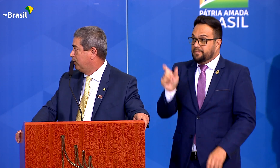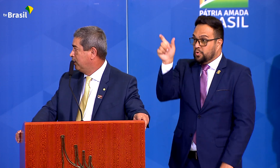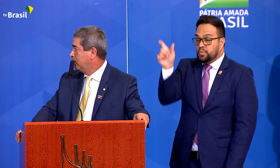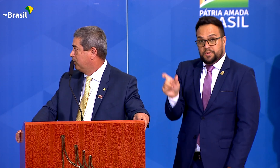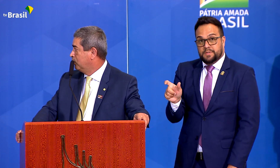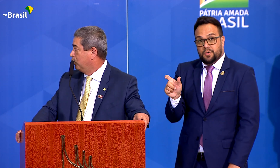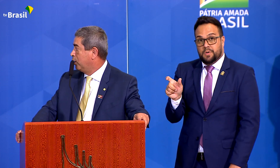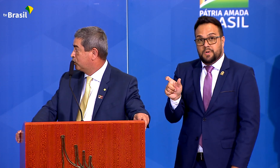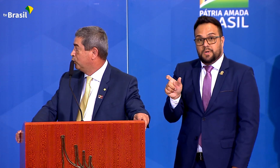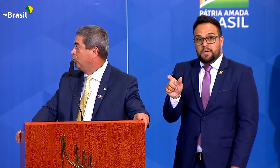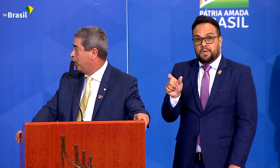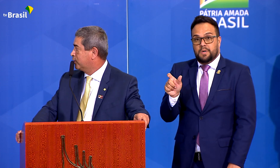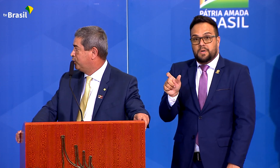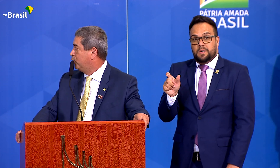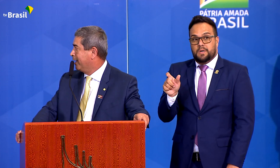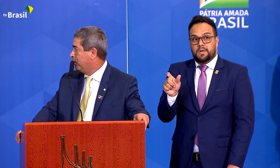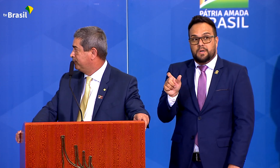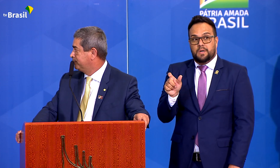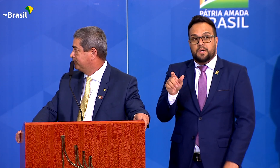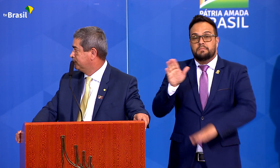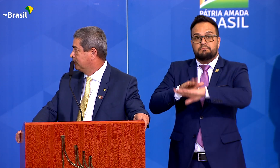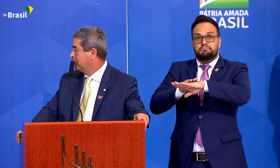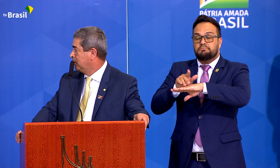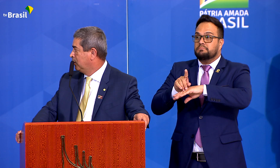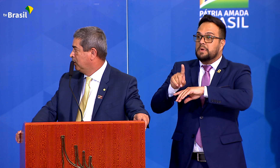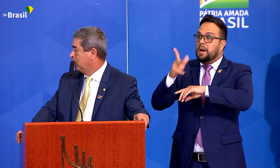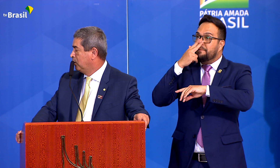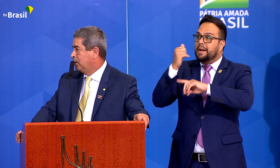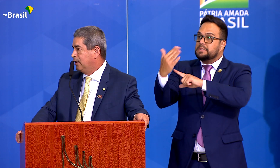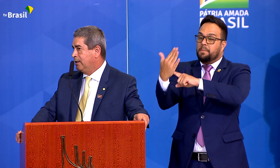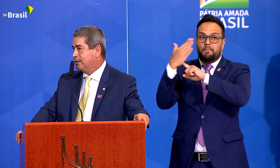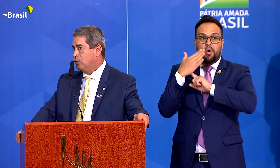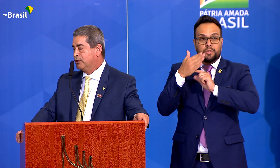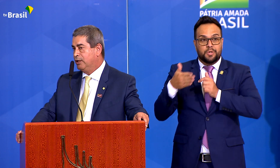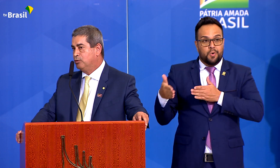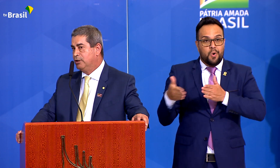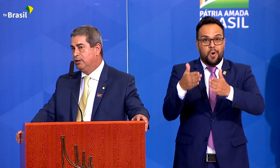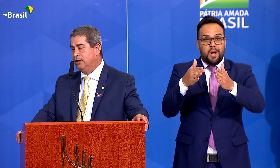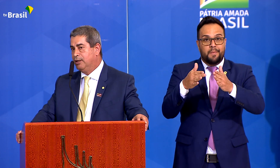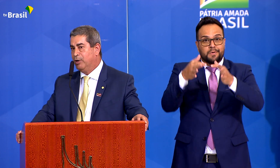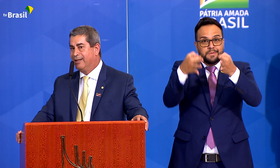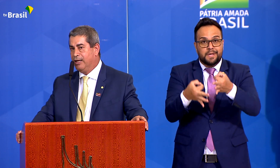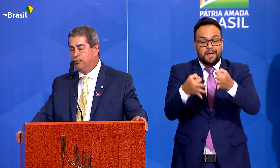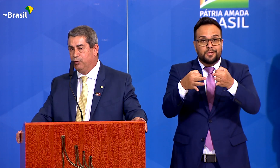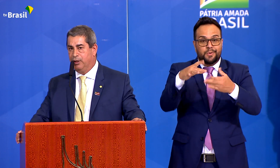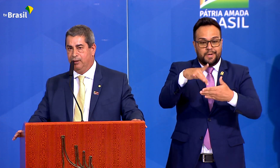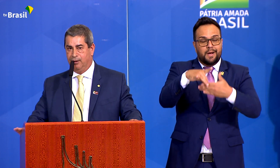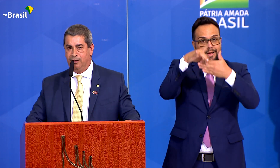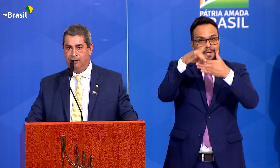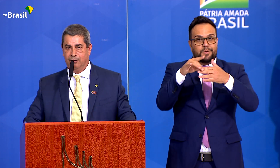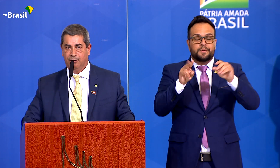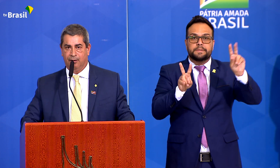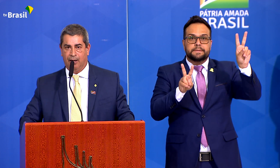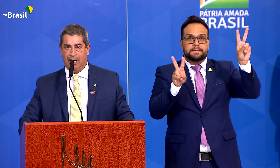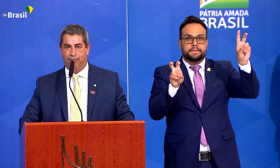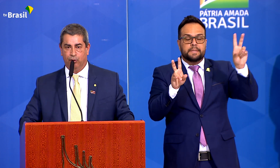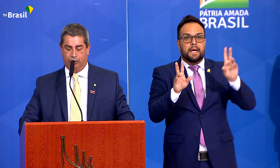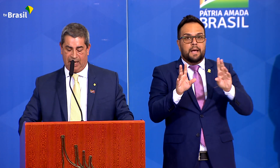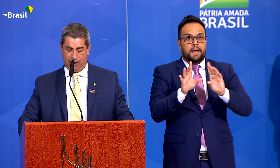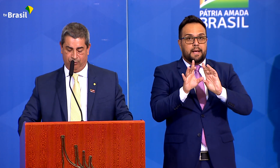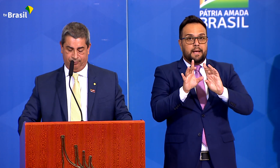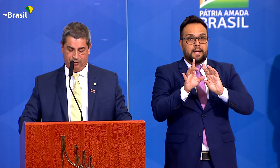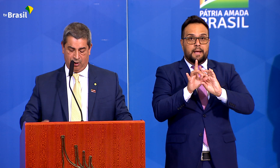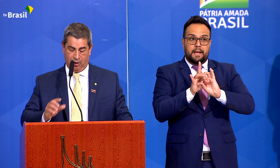senhor se tornou o nosso Norte moral e esse conceito de liberdade foi